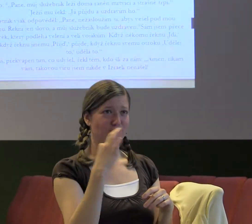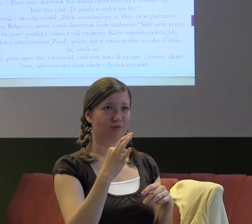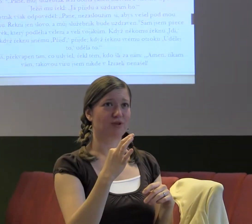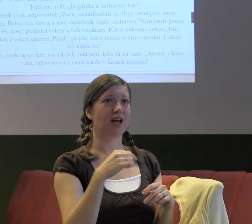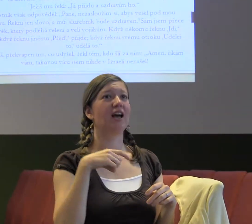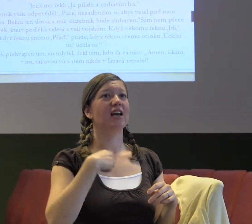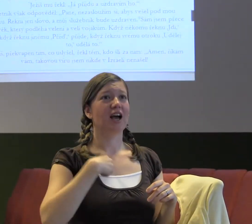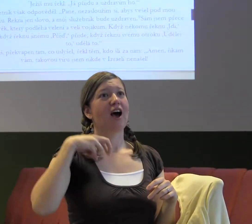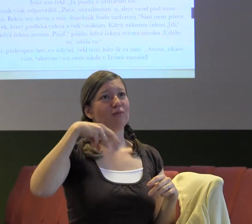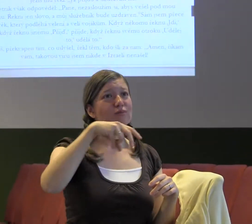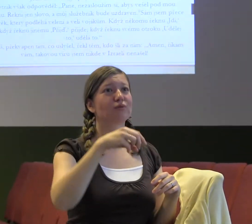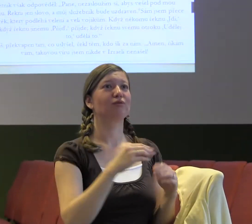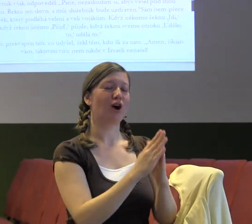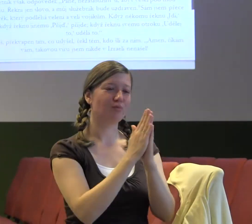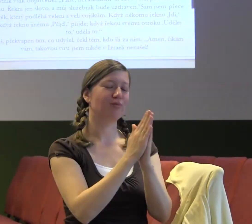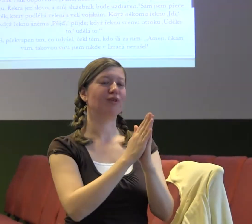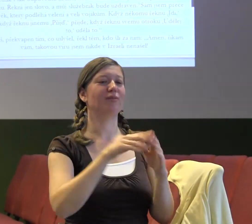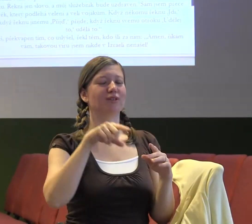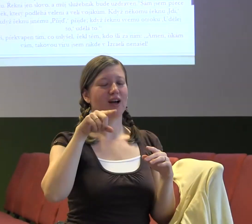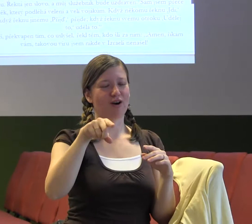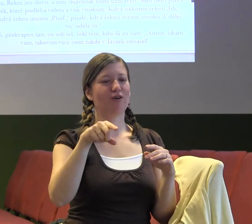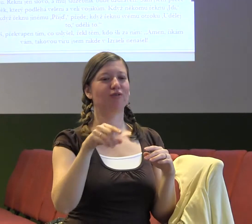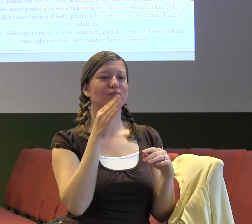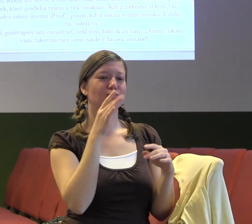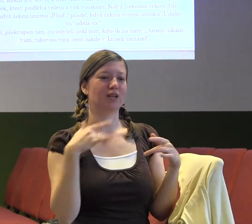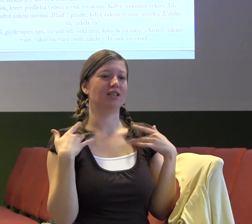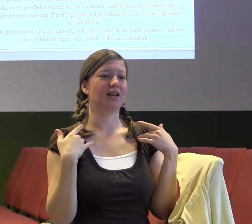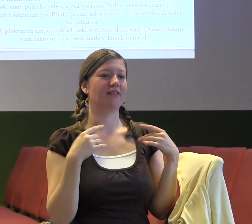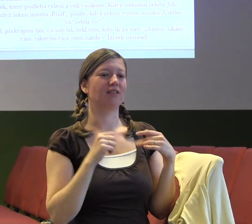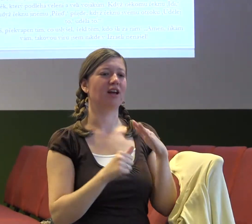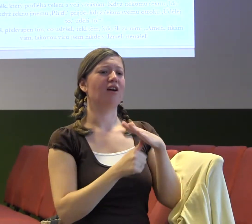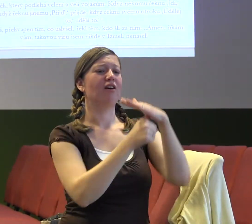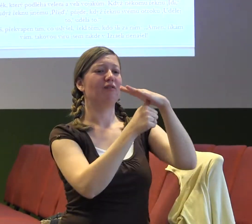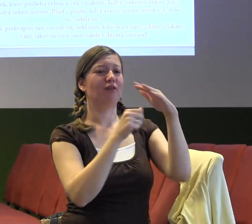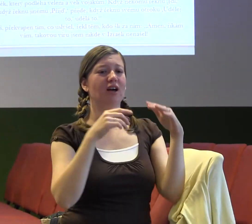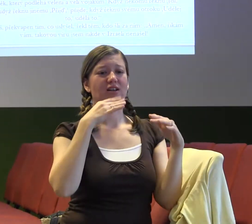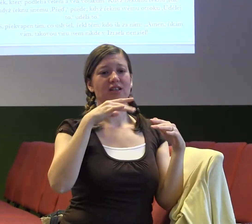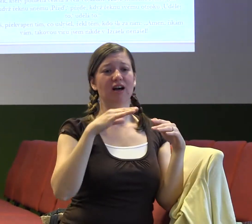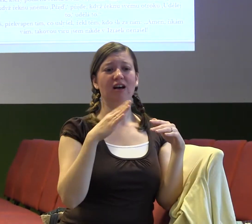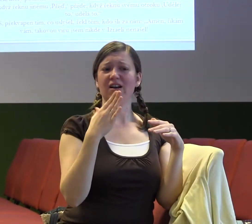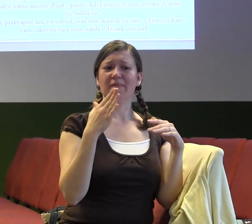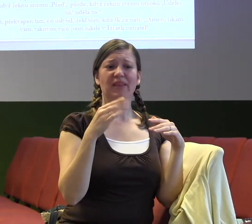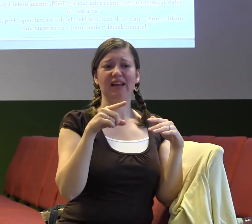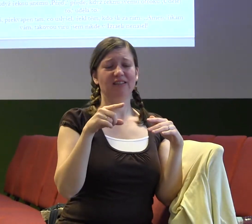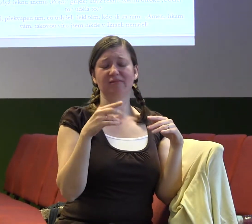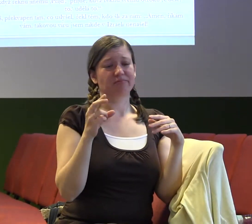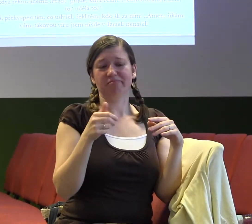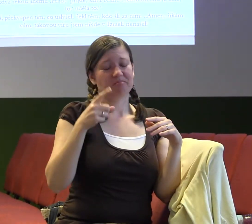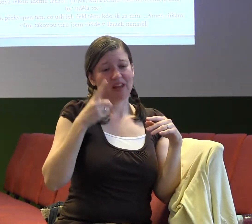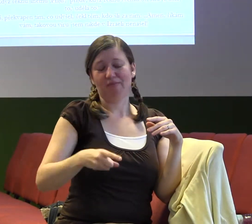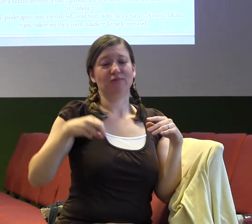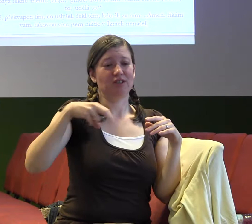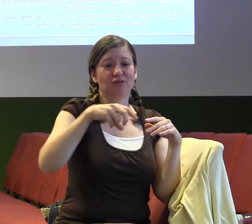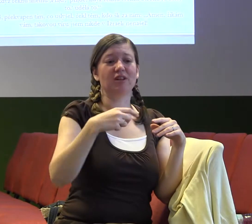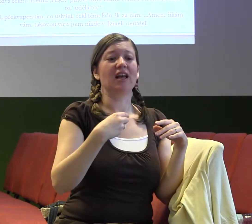pomodlím se za něho, řešíme to. A ten voják říká, víš co, já sám jsem velitelem několika dalších